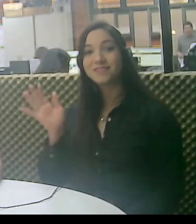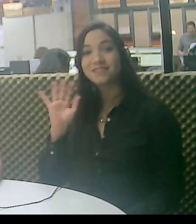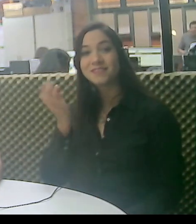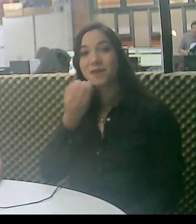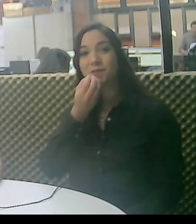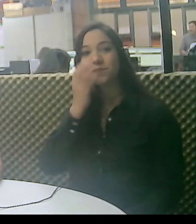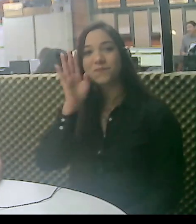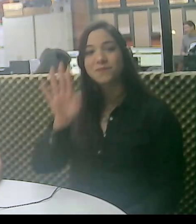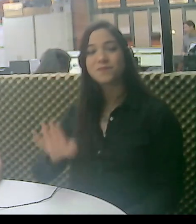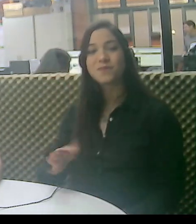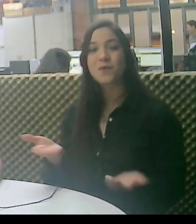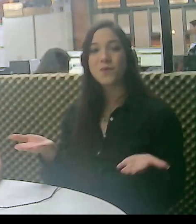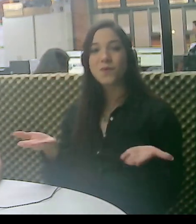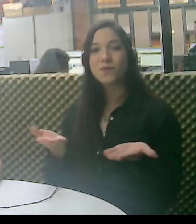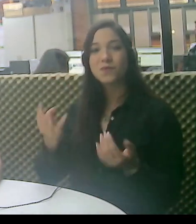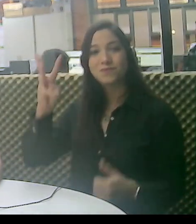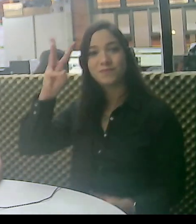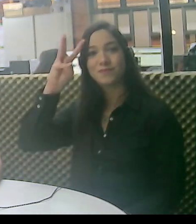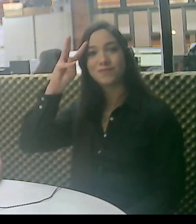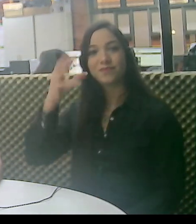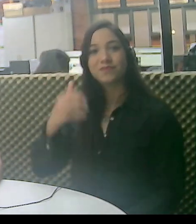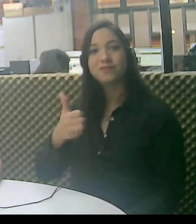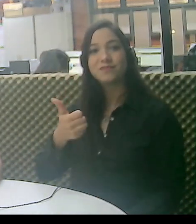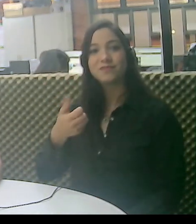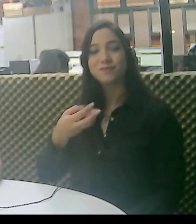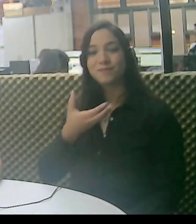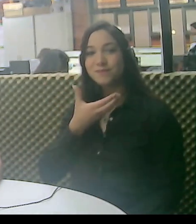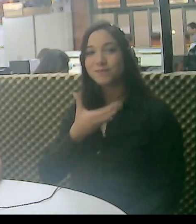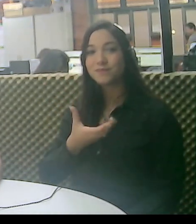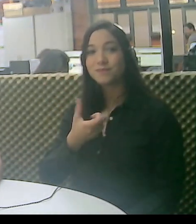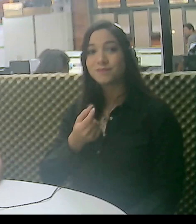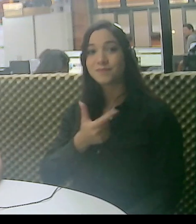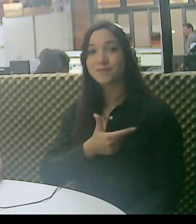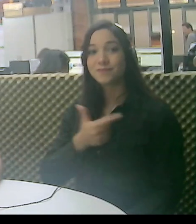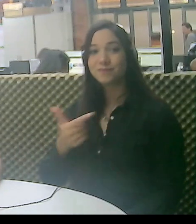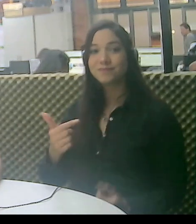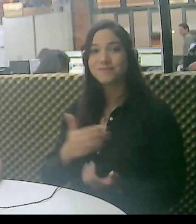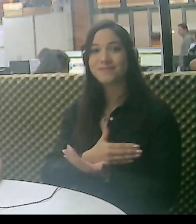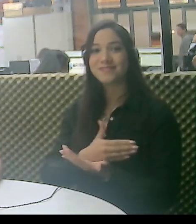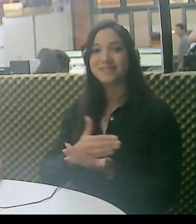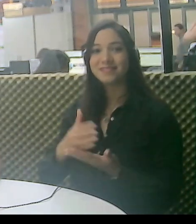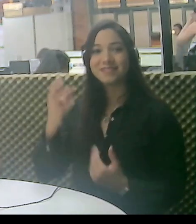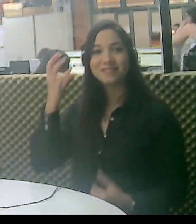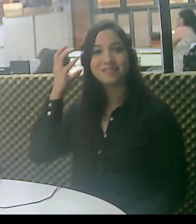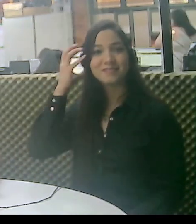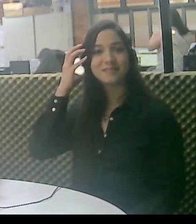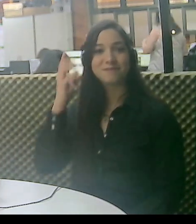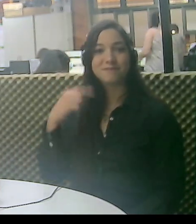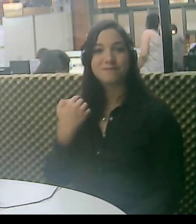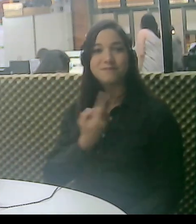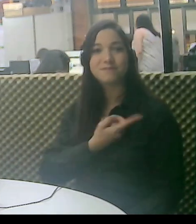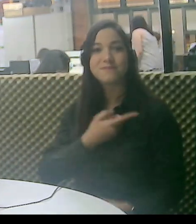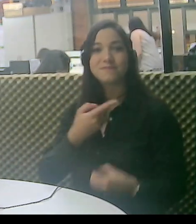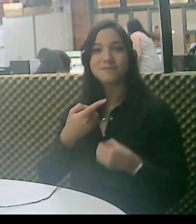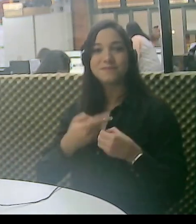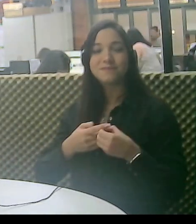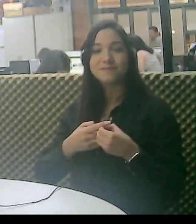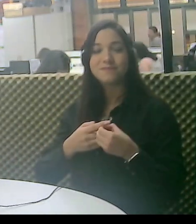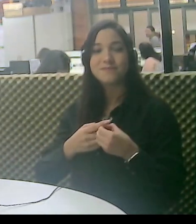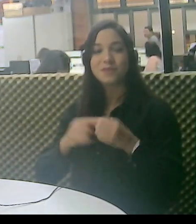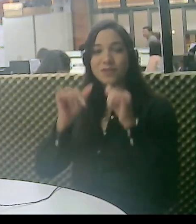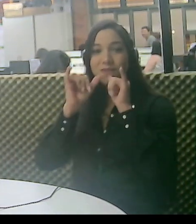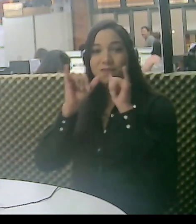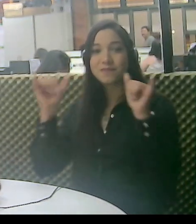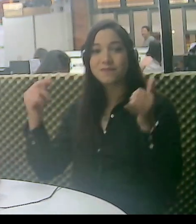Olá, boa tarde. Hoje é terça-feira, dia 13 de dezembro de 2022. Está no ar a Rádio Nossa Cidade com um boletim de notícias sobre o